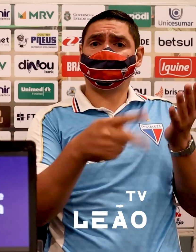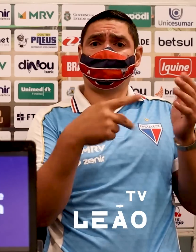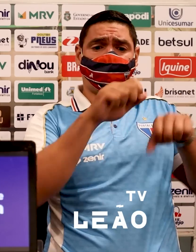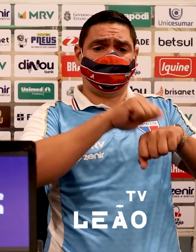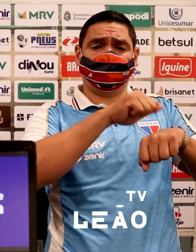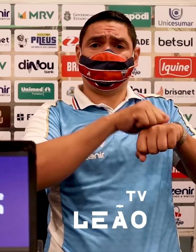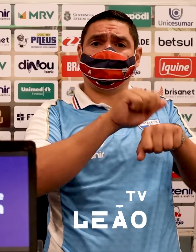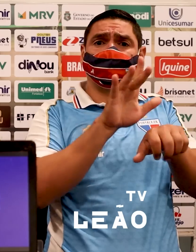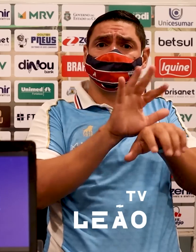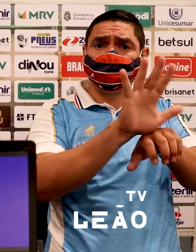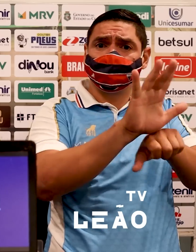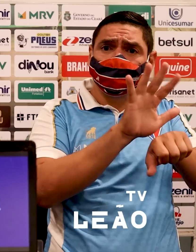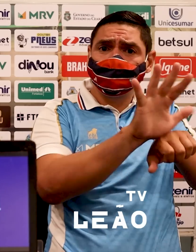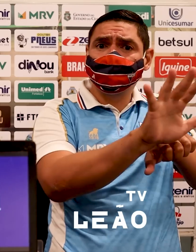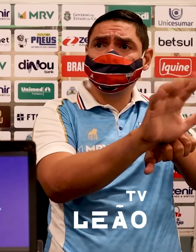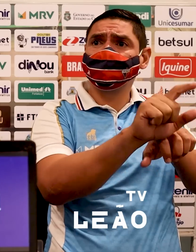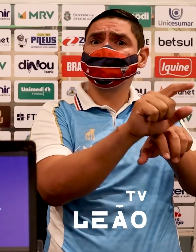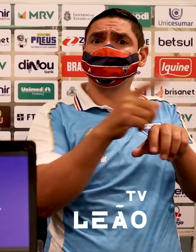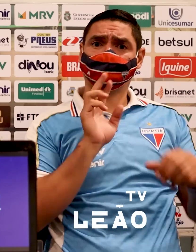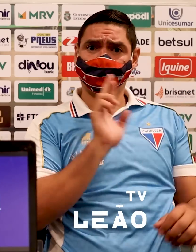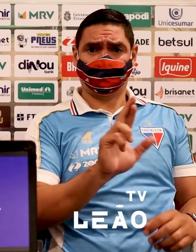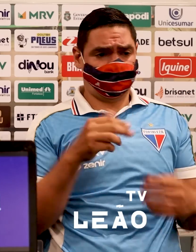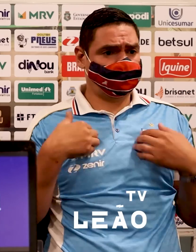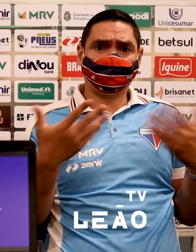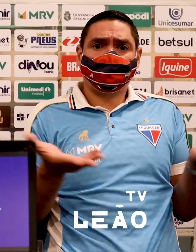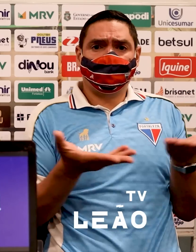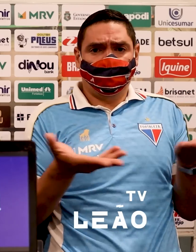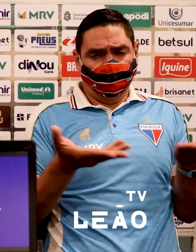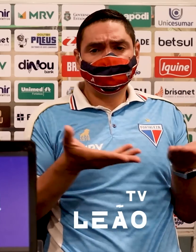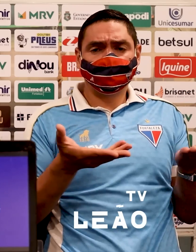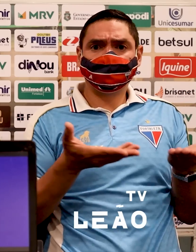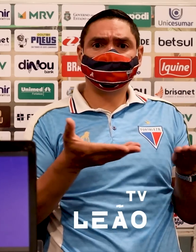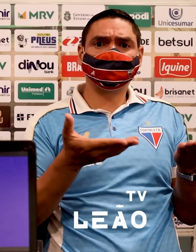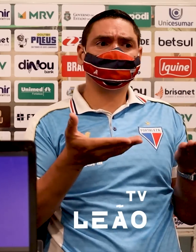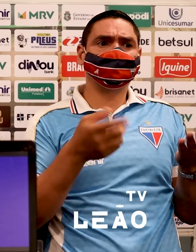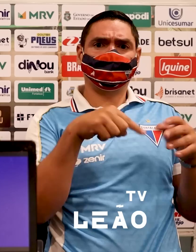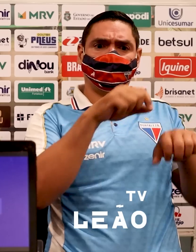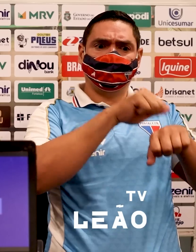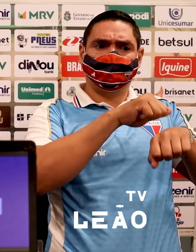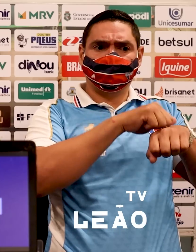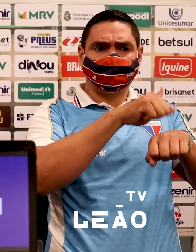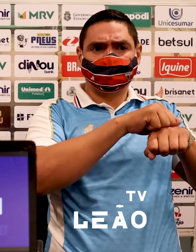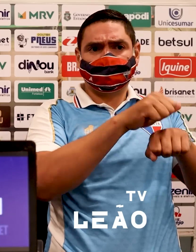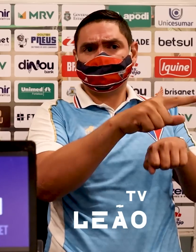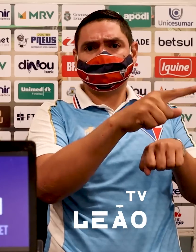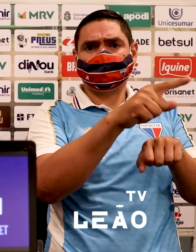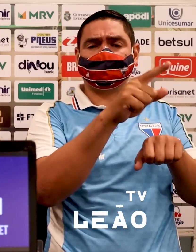time? No jogo de hoje, eu vi um time de Fortaleza intenso.